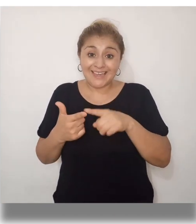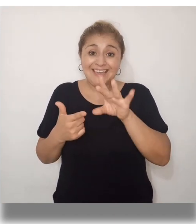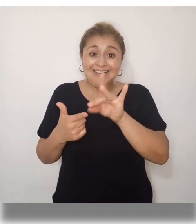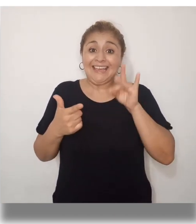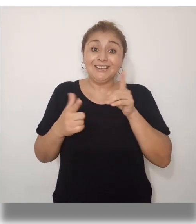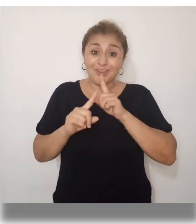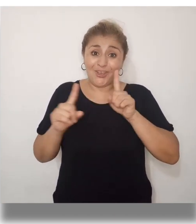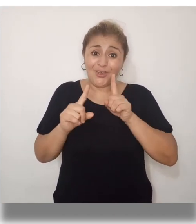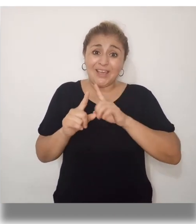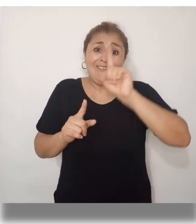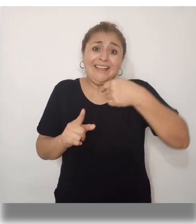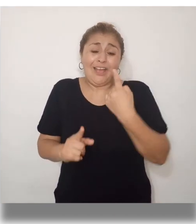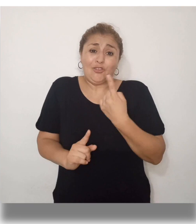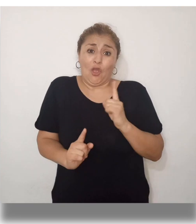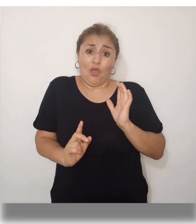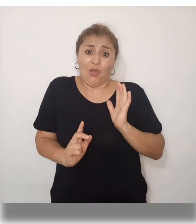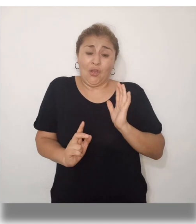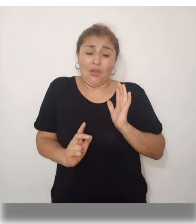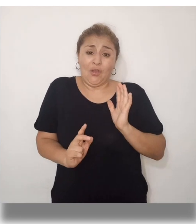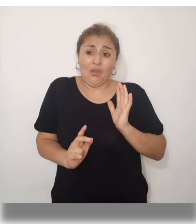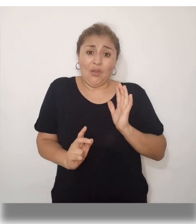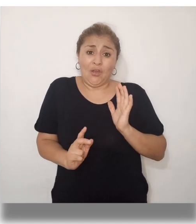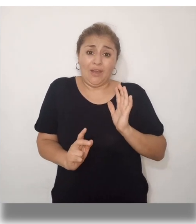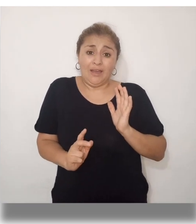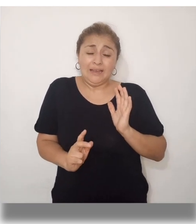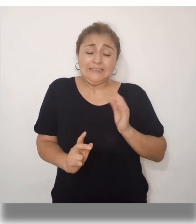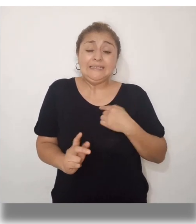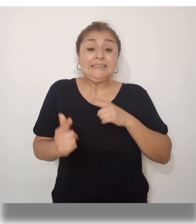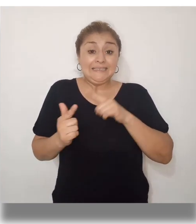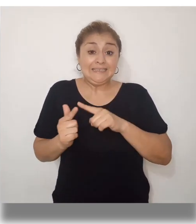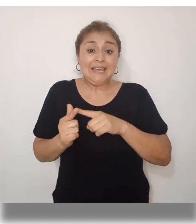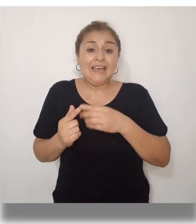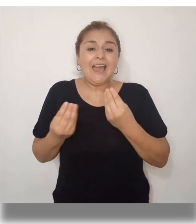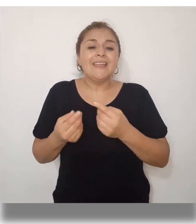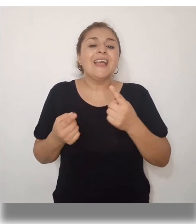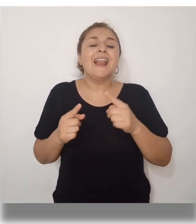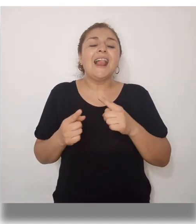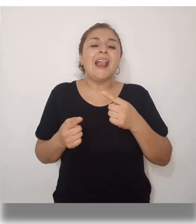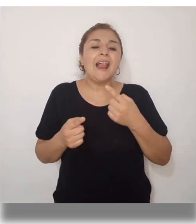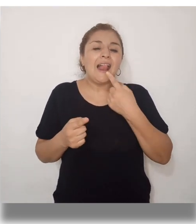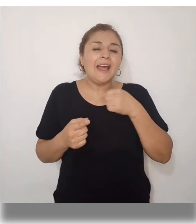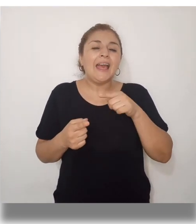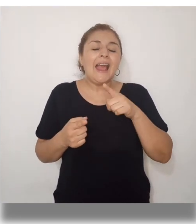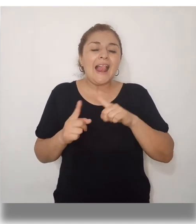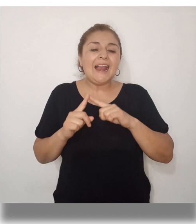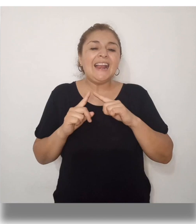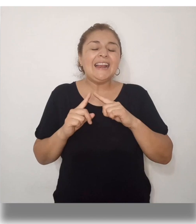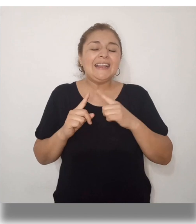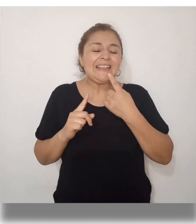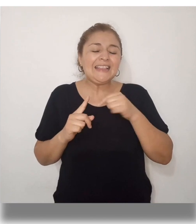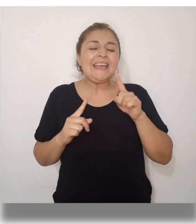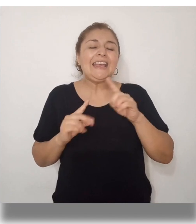elegida esta soledad puede ser el resultado de un suceso de un